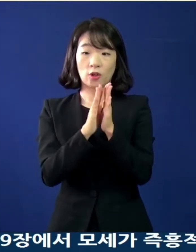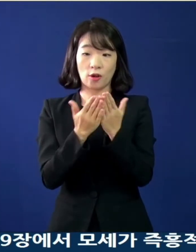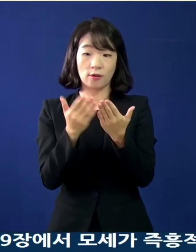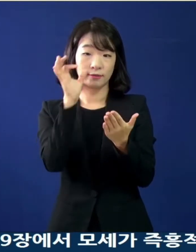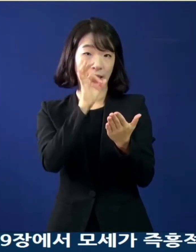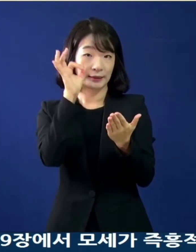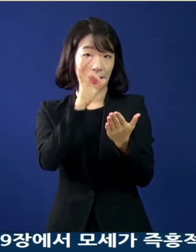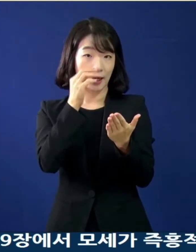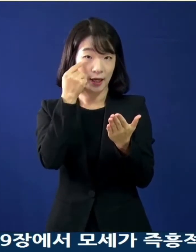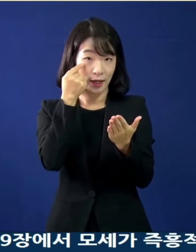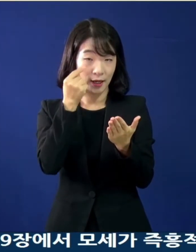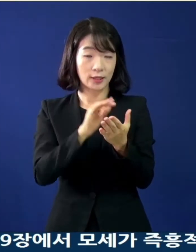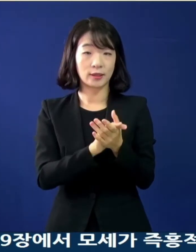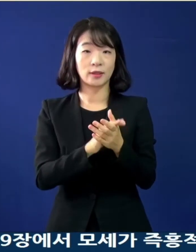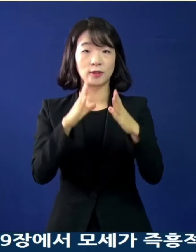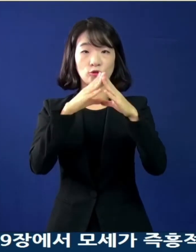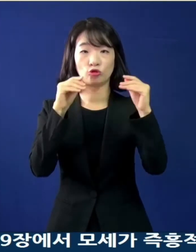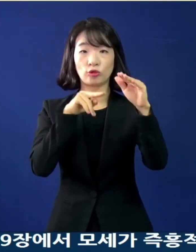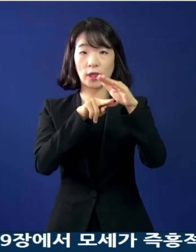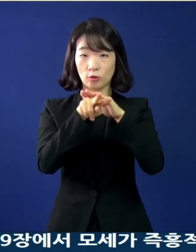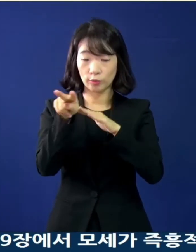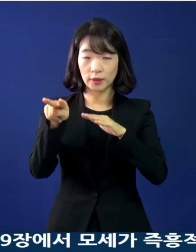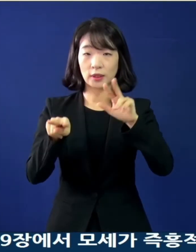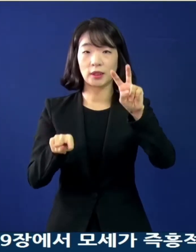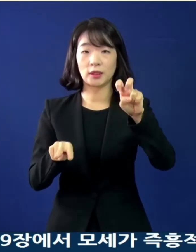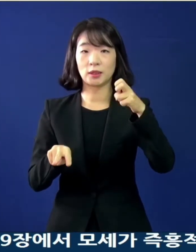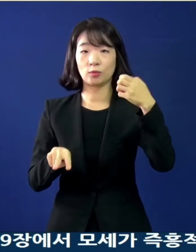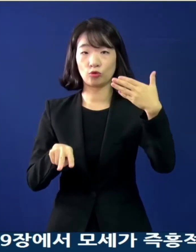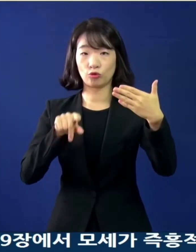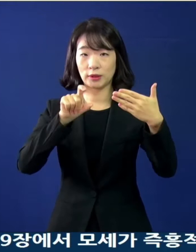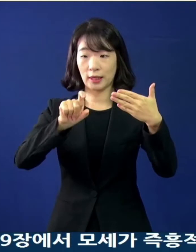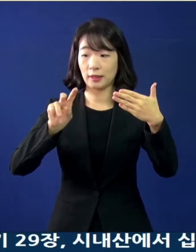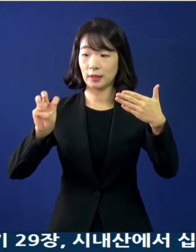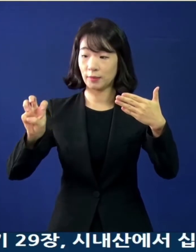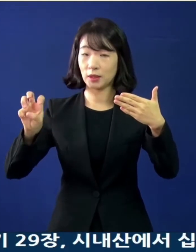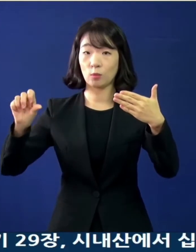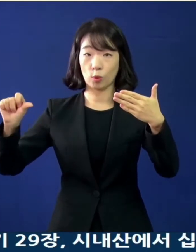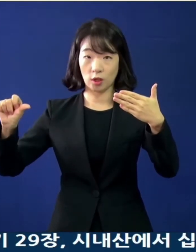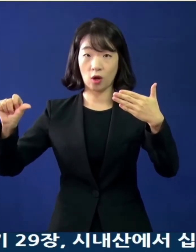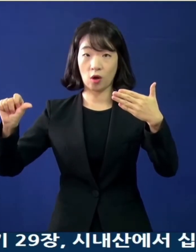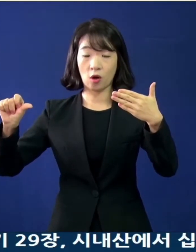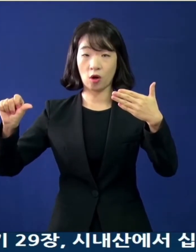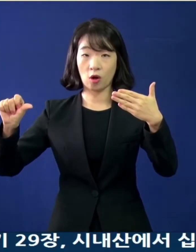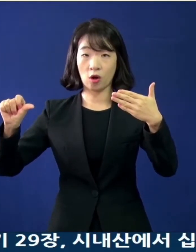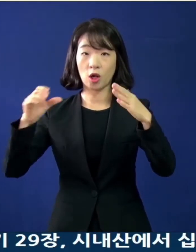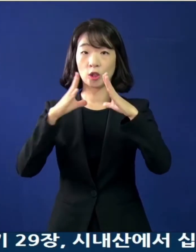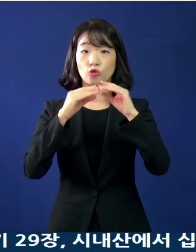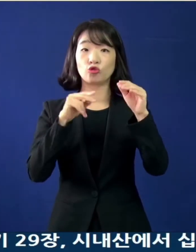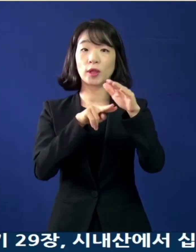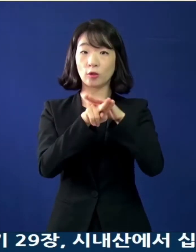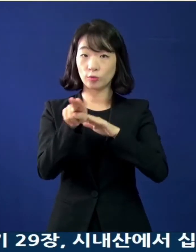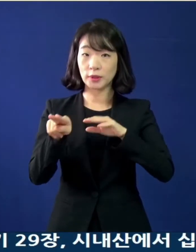128쪽인데 출애굽기 29장 35절